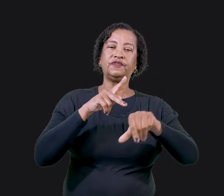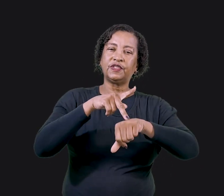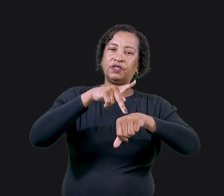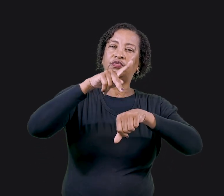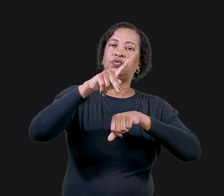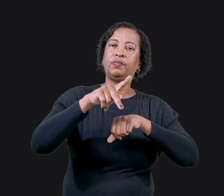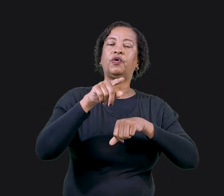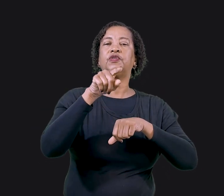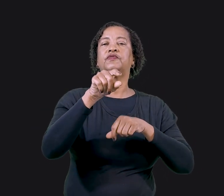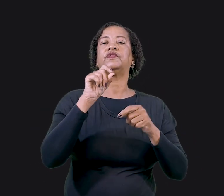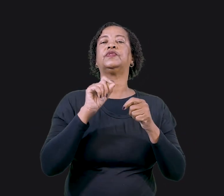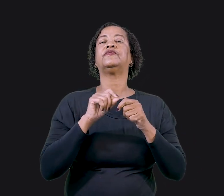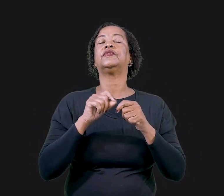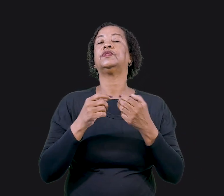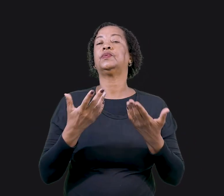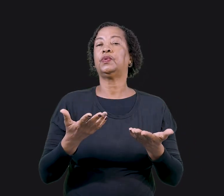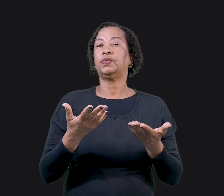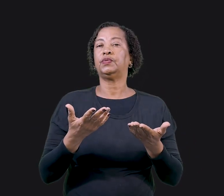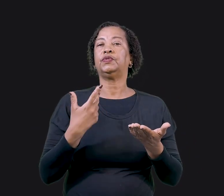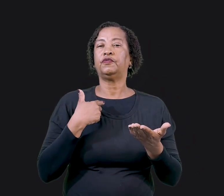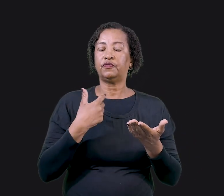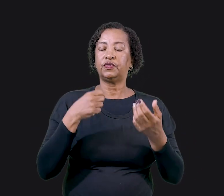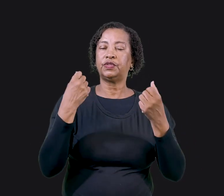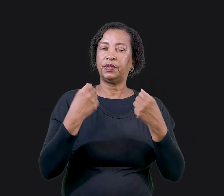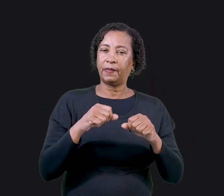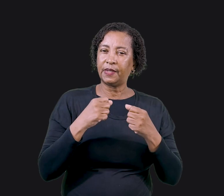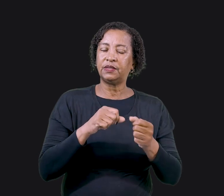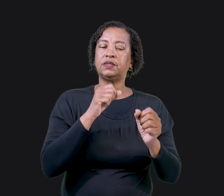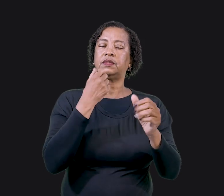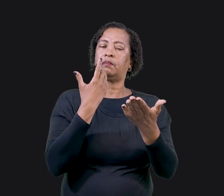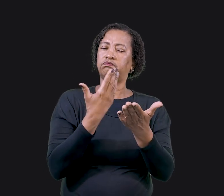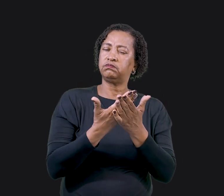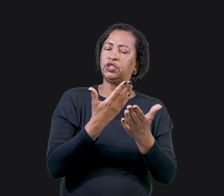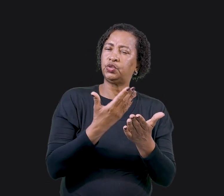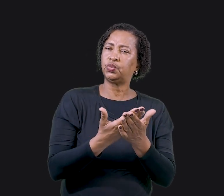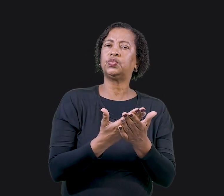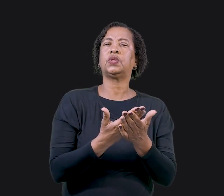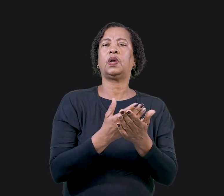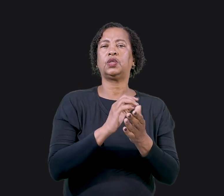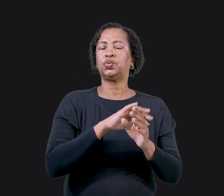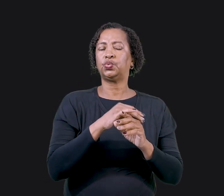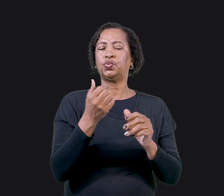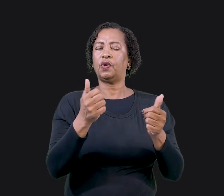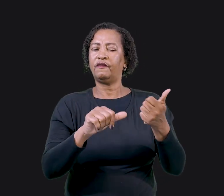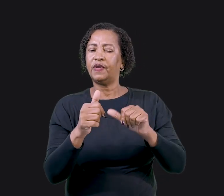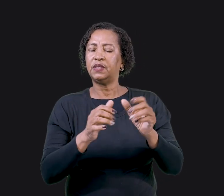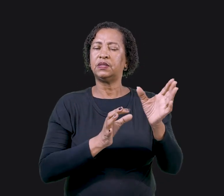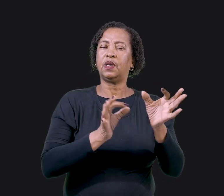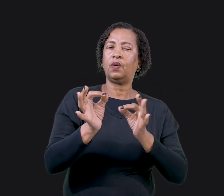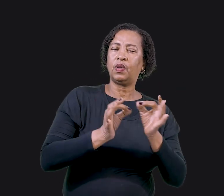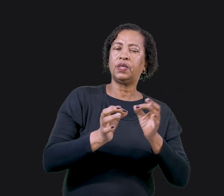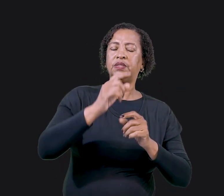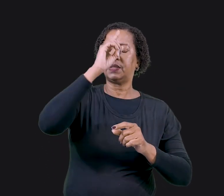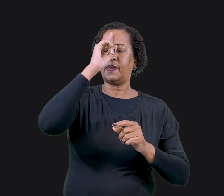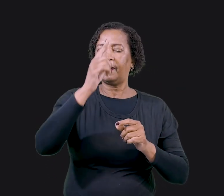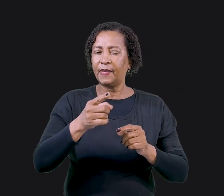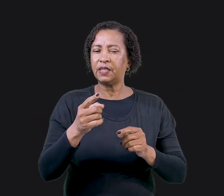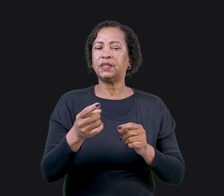pós-graduação, não? Você seria instruído sobre os 5 passos do executivo eficiente, por exemplo. Analisar, organizar, delegar,